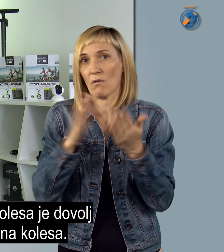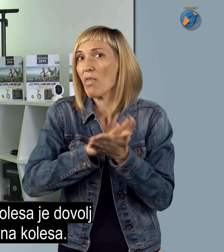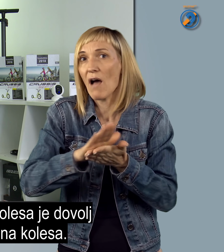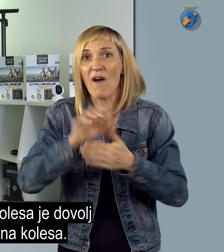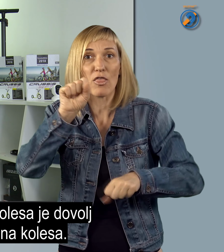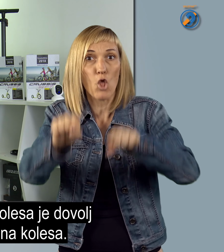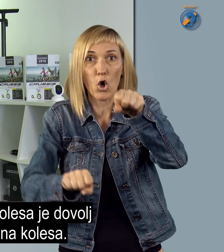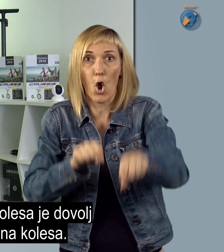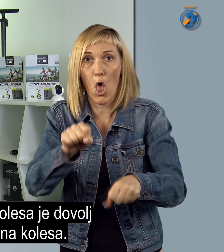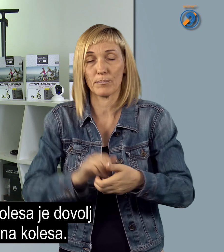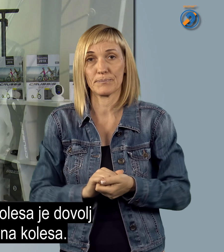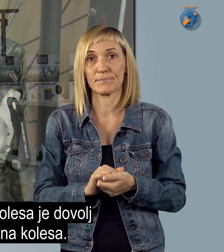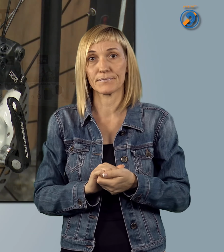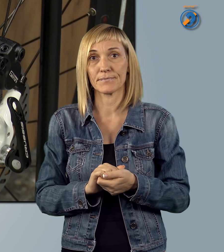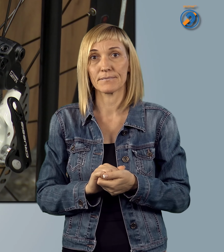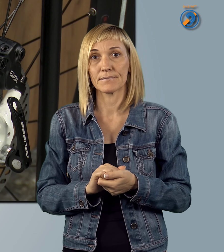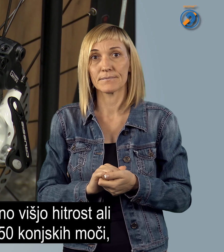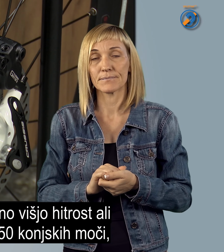kolesa.